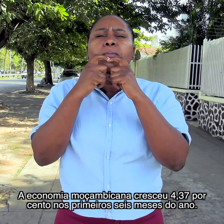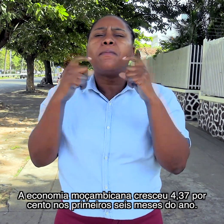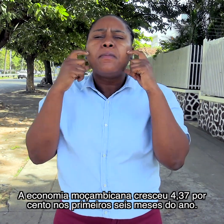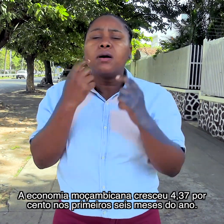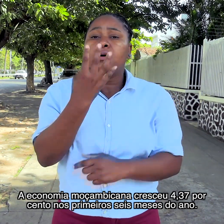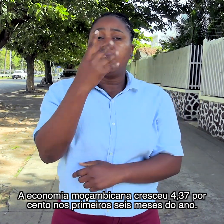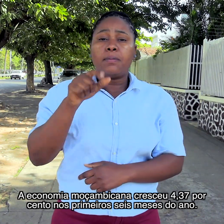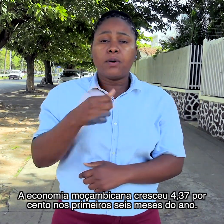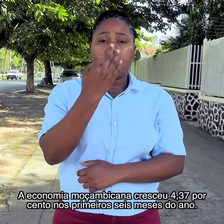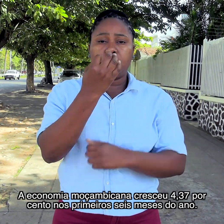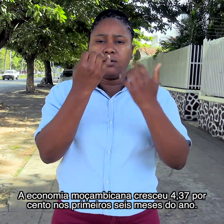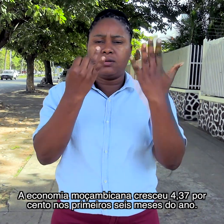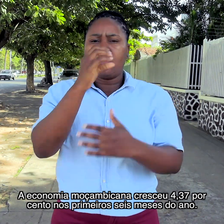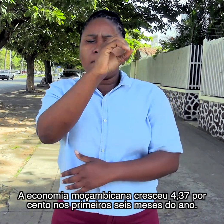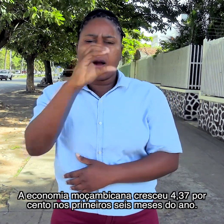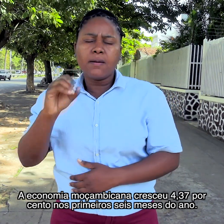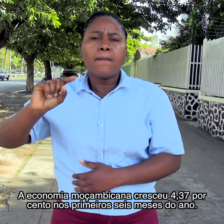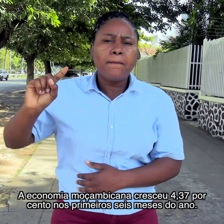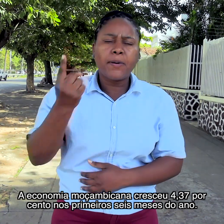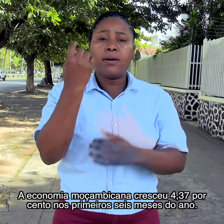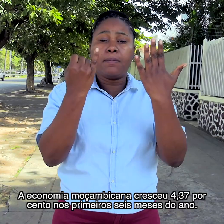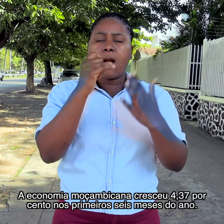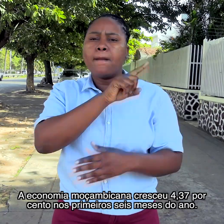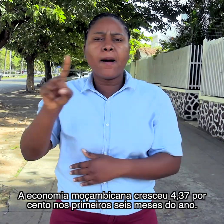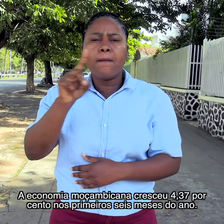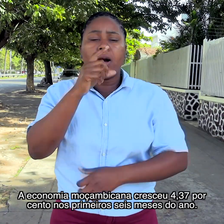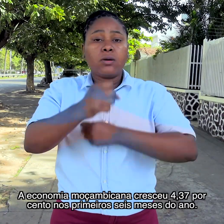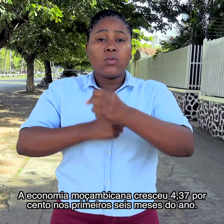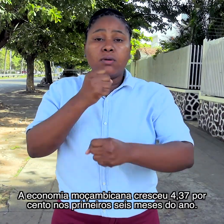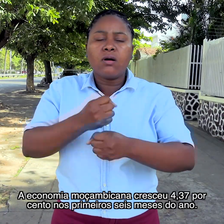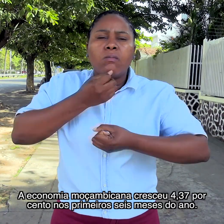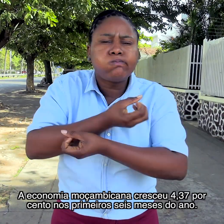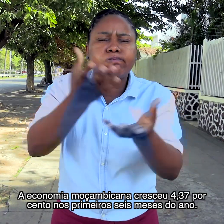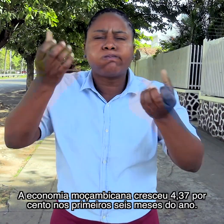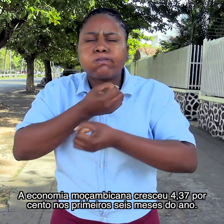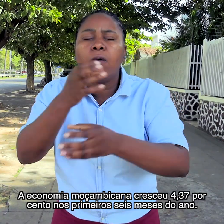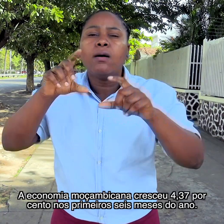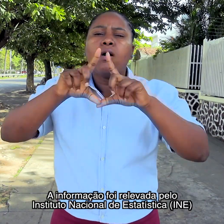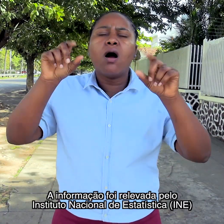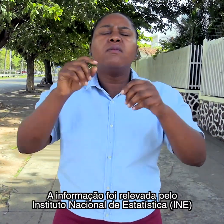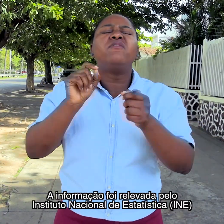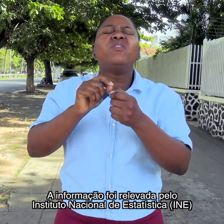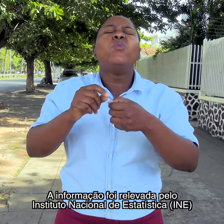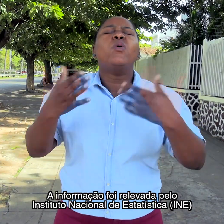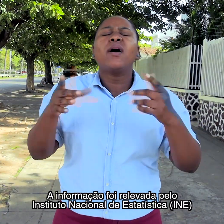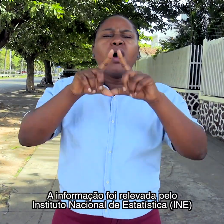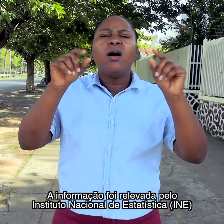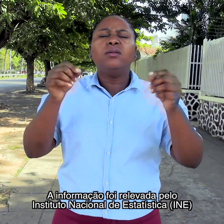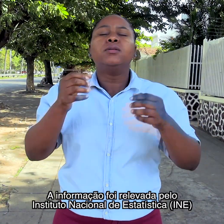A economia moçambicana cresceu 4,37% nos primeiros seis meses do ano. A informação foi revelada pelo